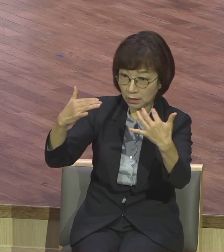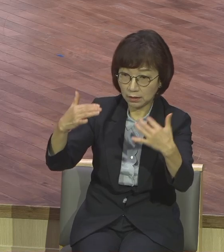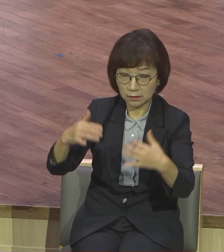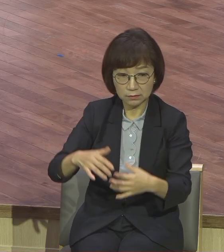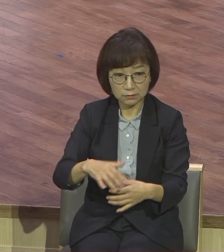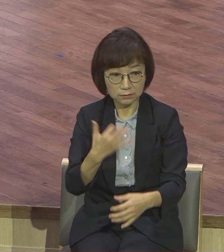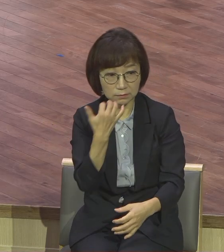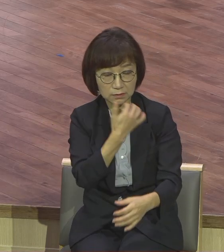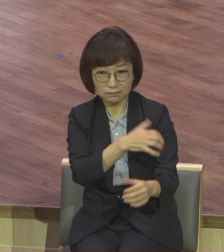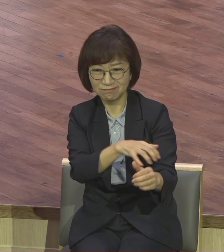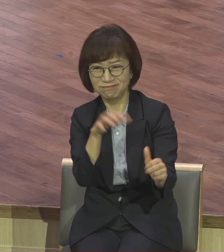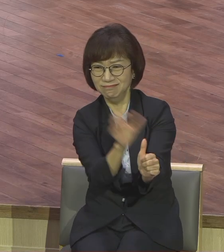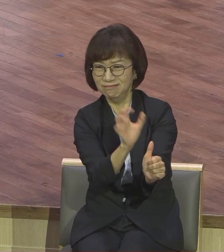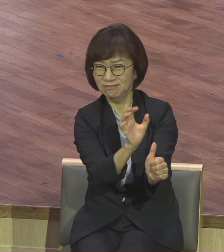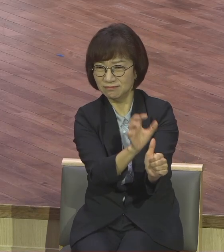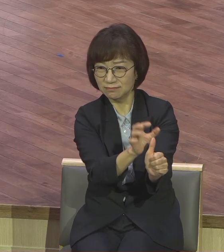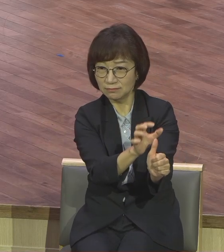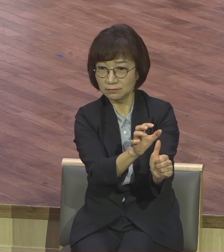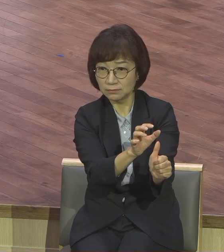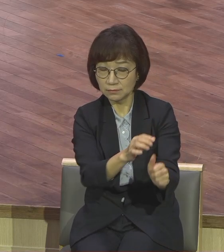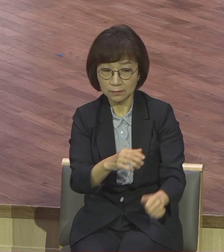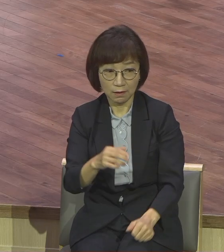사건입니다. 베드로가 누군데? 수제자인데